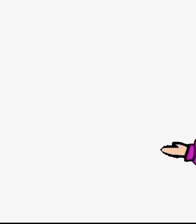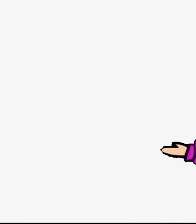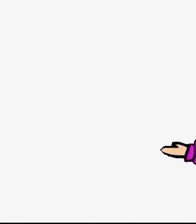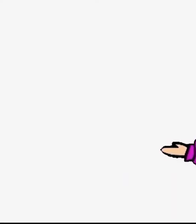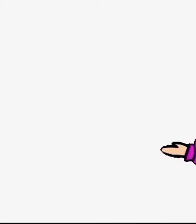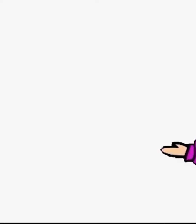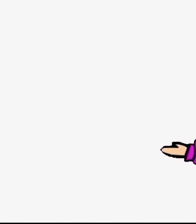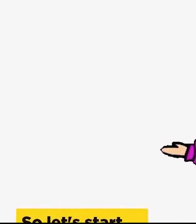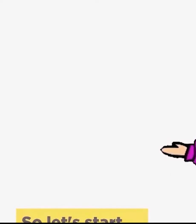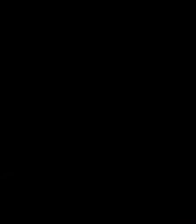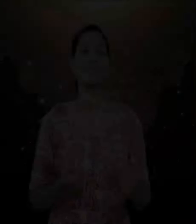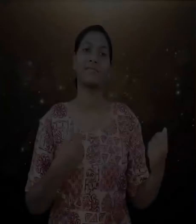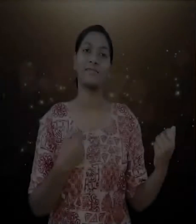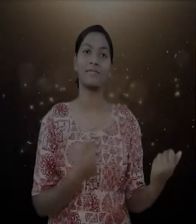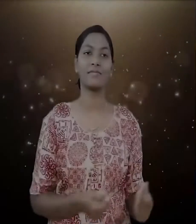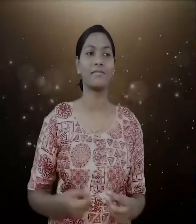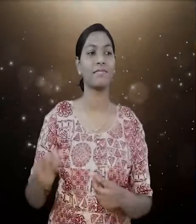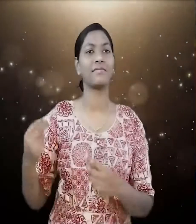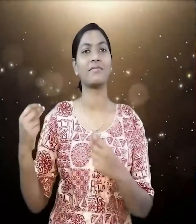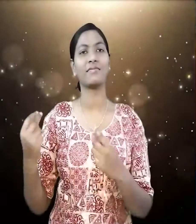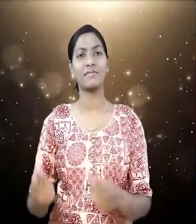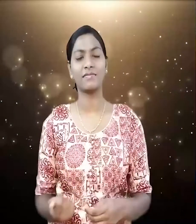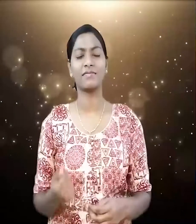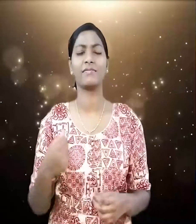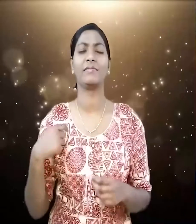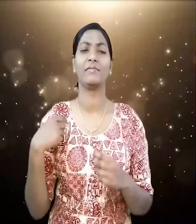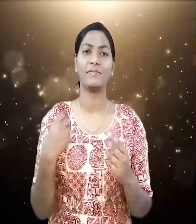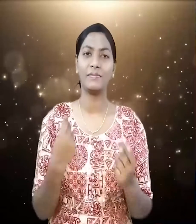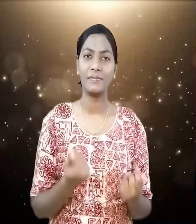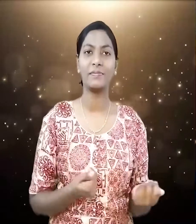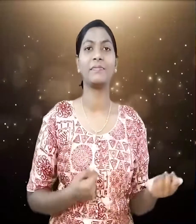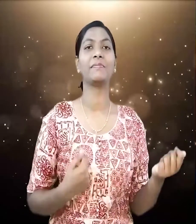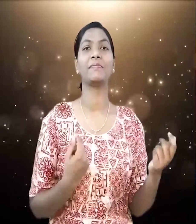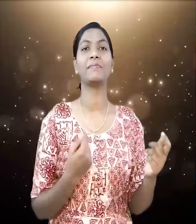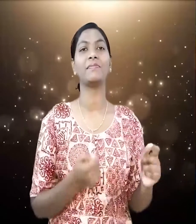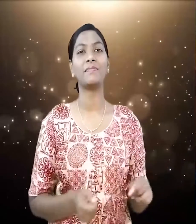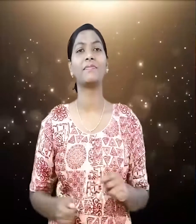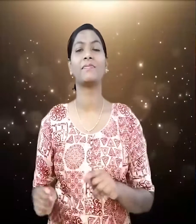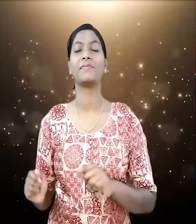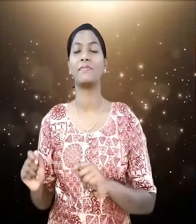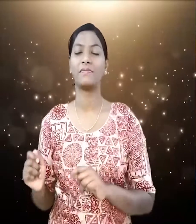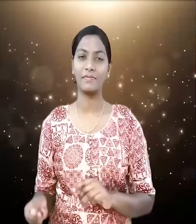तो क्या शुरू करें? ओ मामा रास,